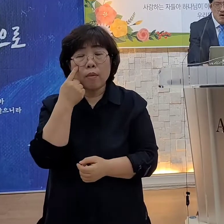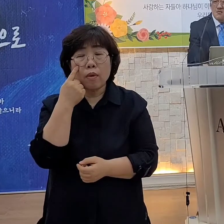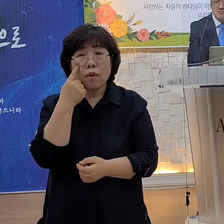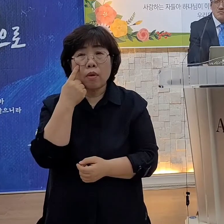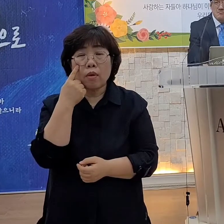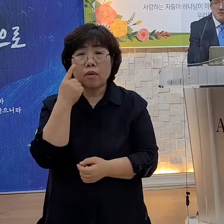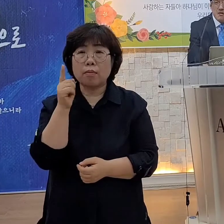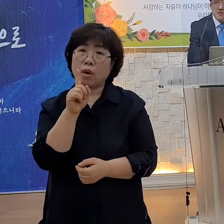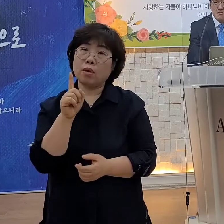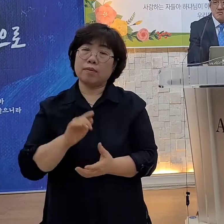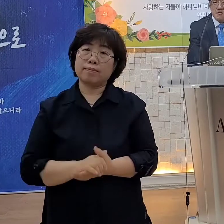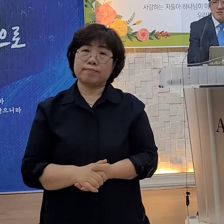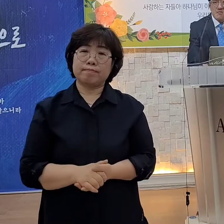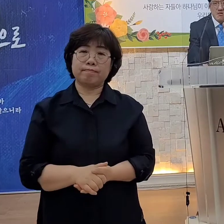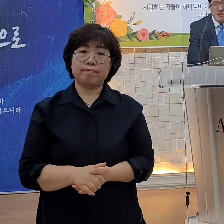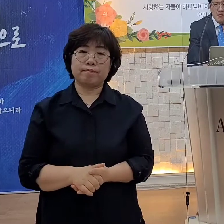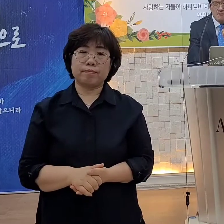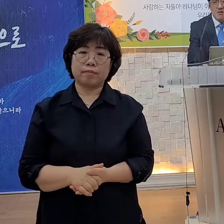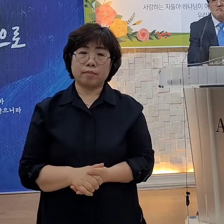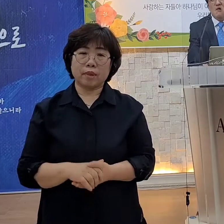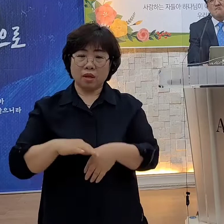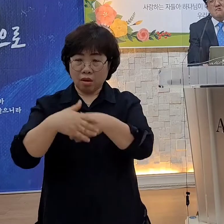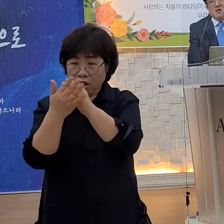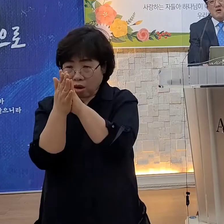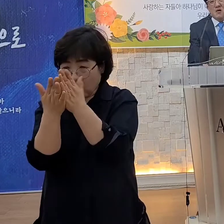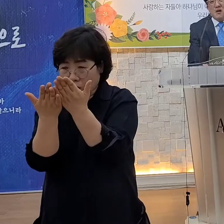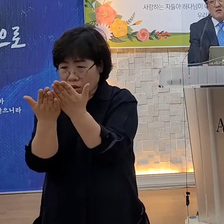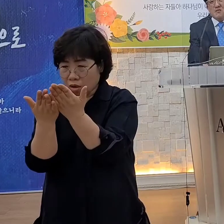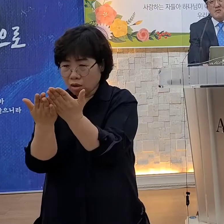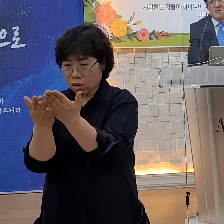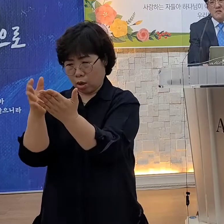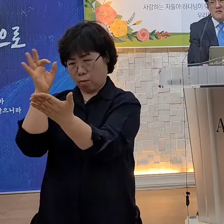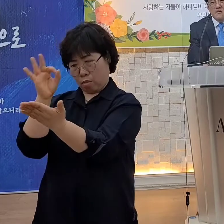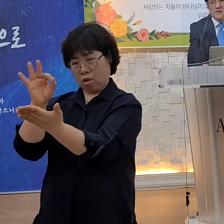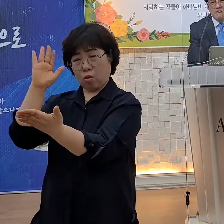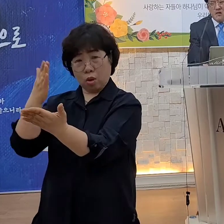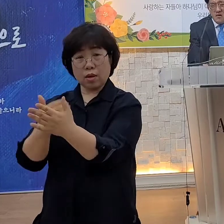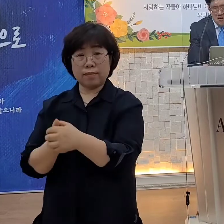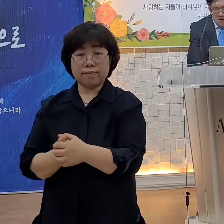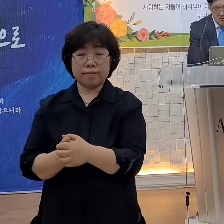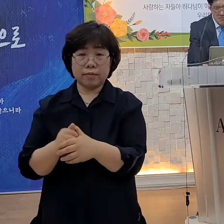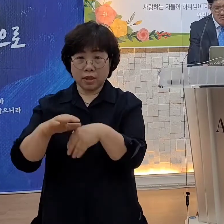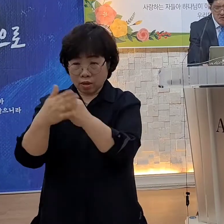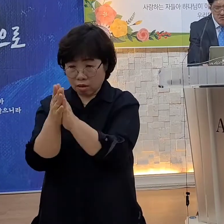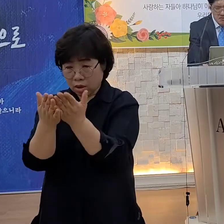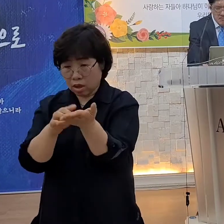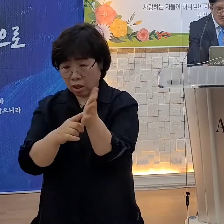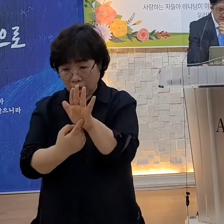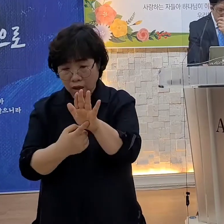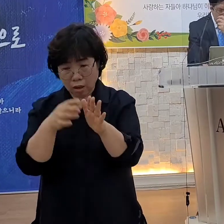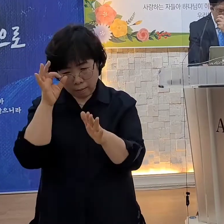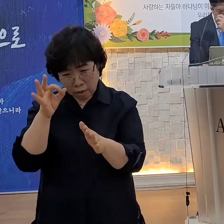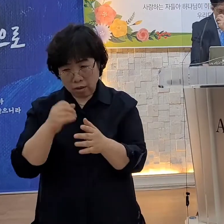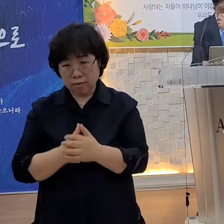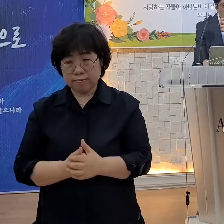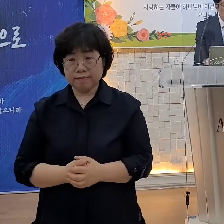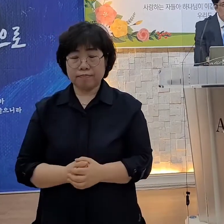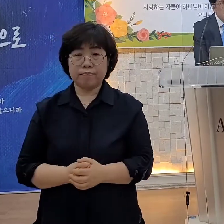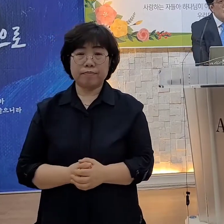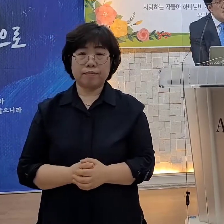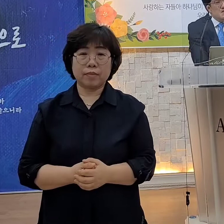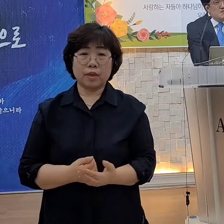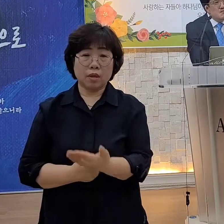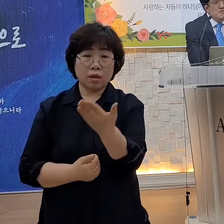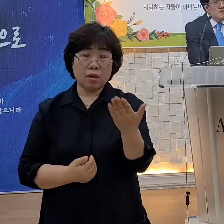보통 문제가 아닙니다. 이 부부라는 것이. 그래서 성경은 뭐라고 하고 있나라는 것을 우리가 생각해 볼 필요가 있습니다.